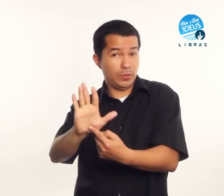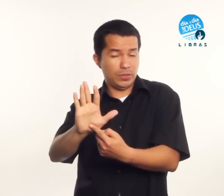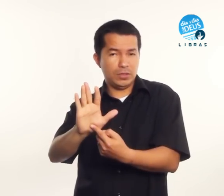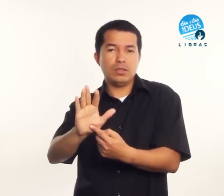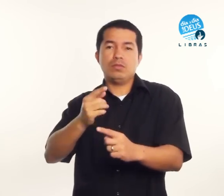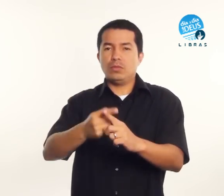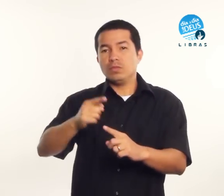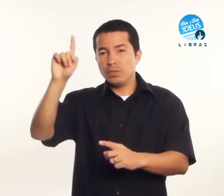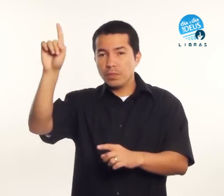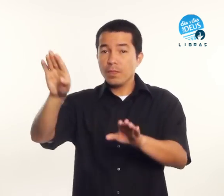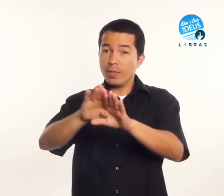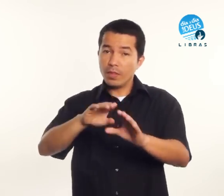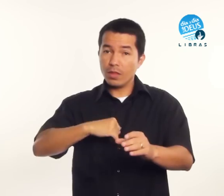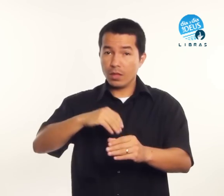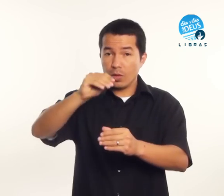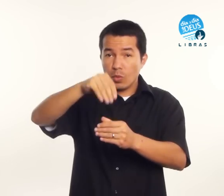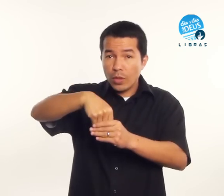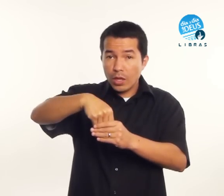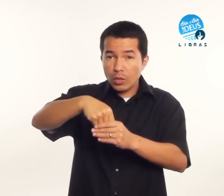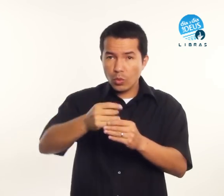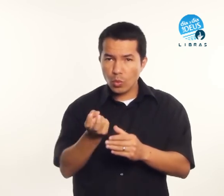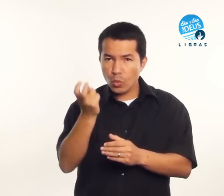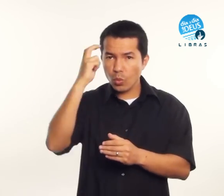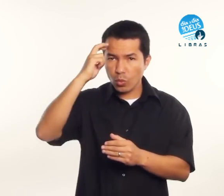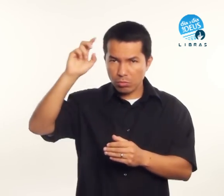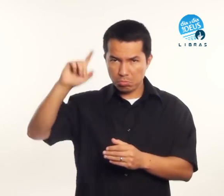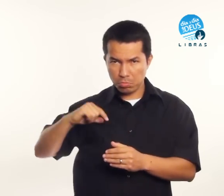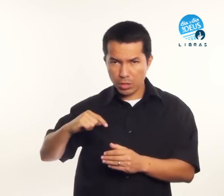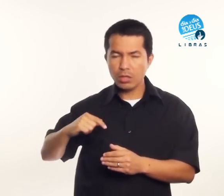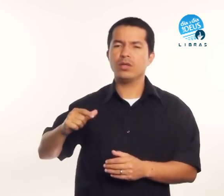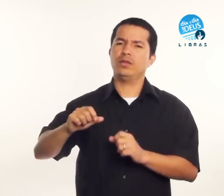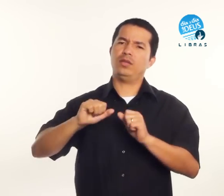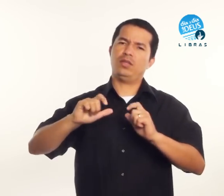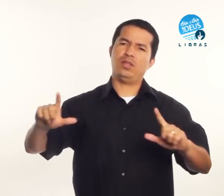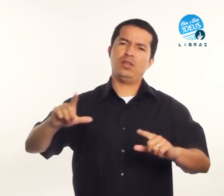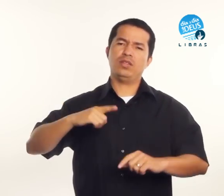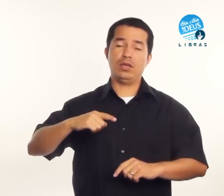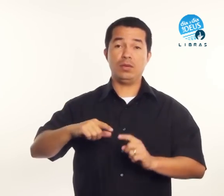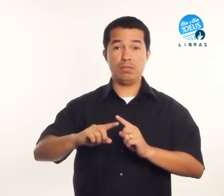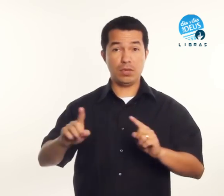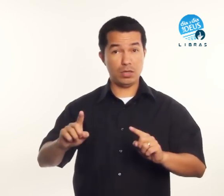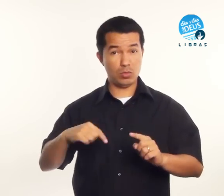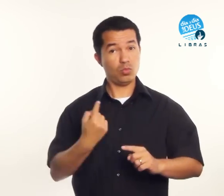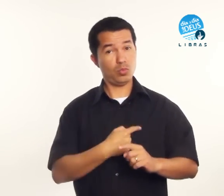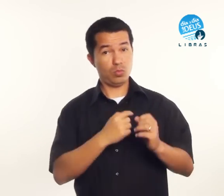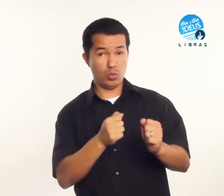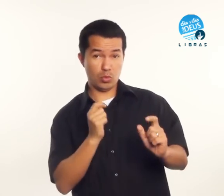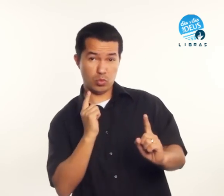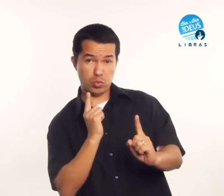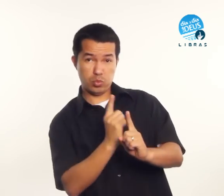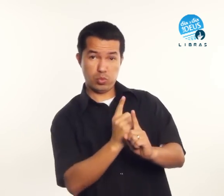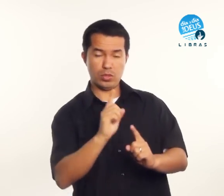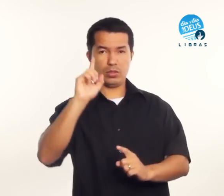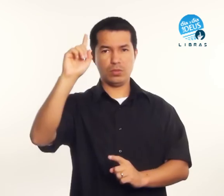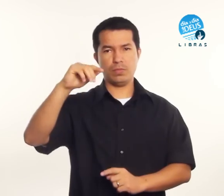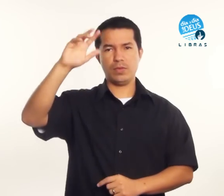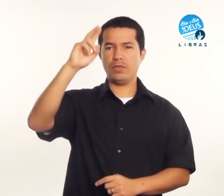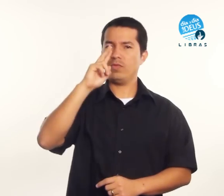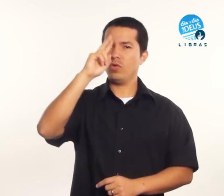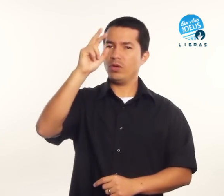dentro da cultura para que nós possamos também nos aproximar de Deus. Um exemplo para a gente mais fácil de entender, porque